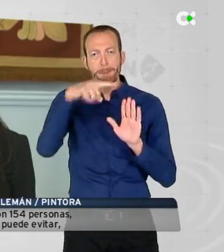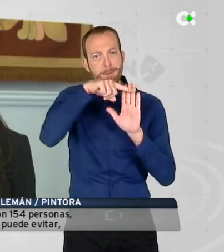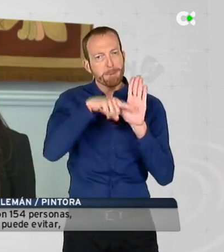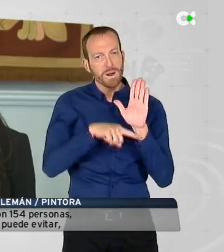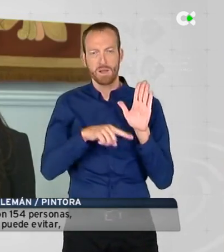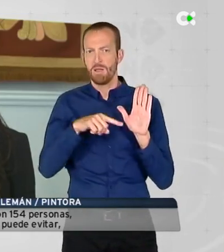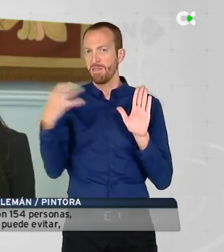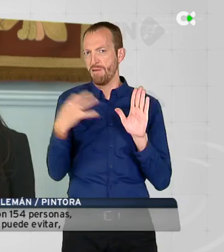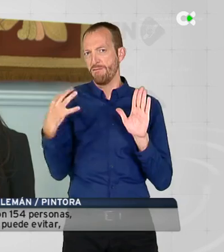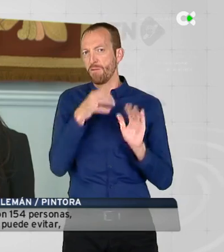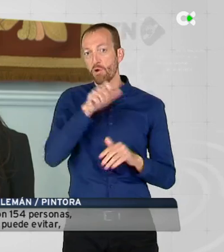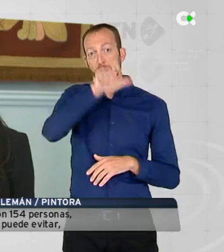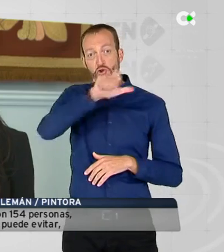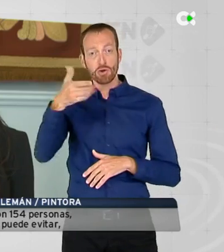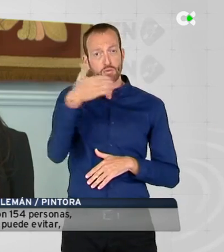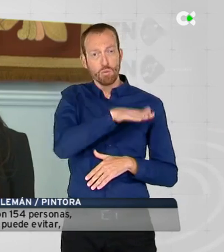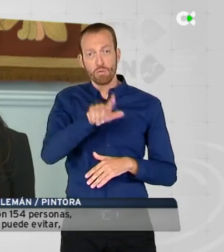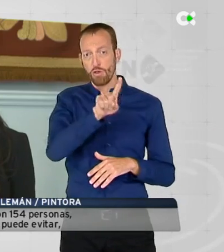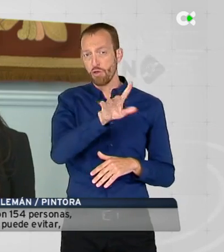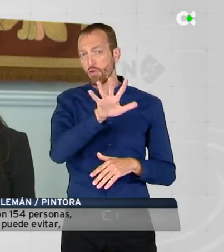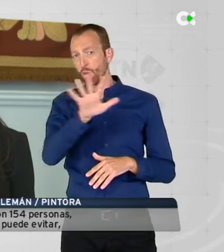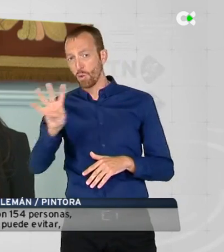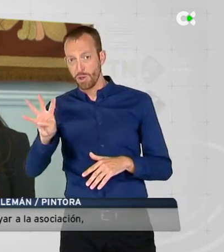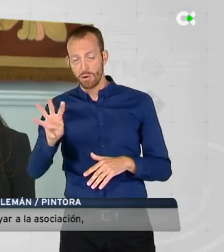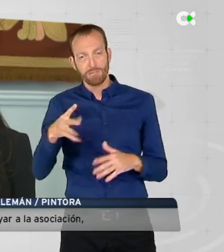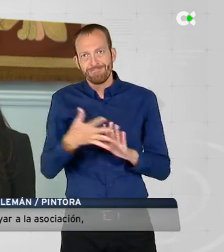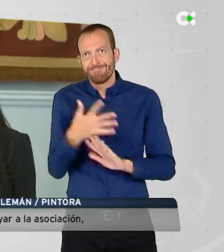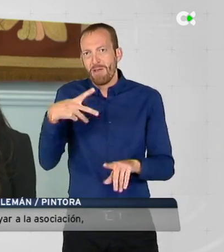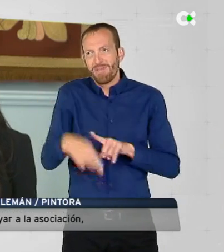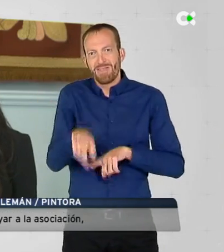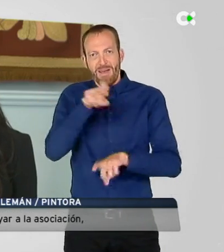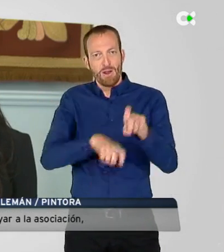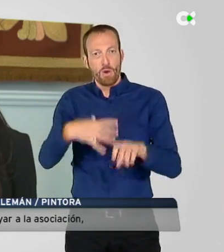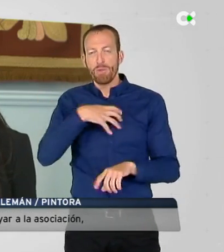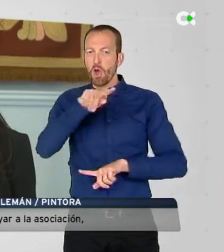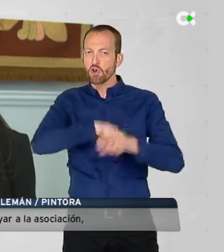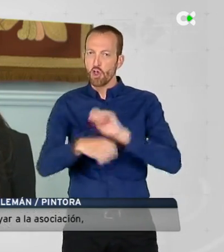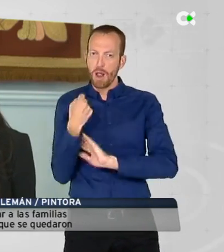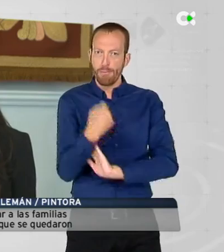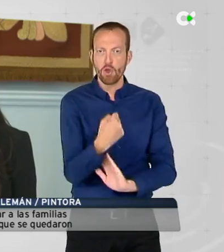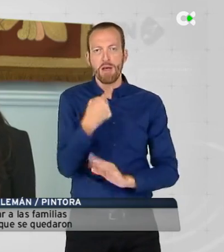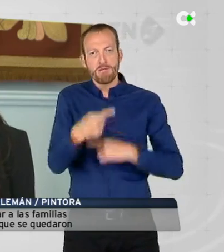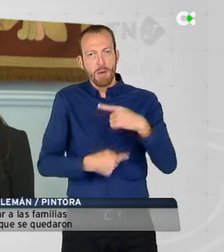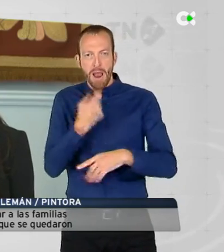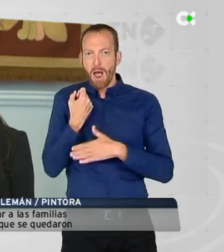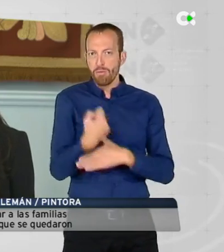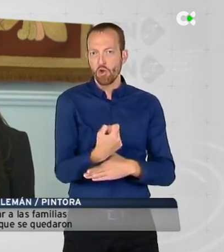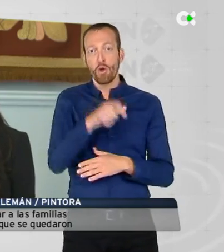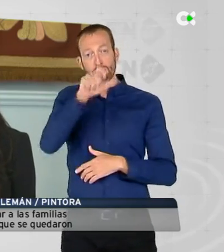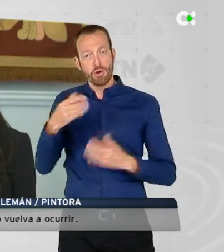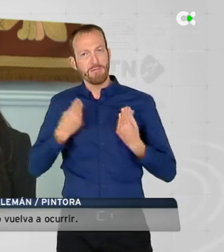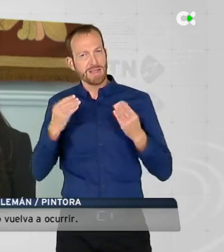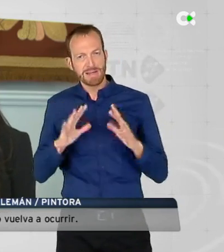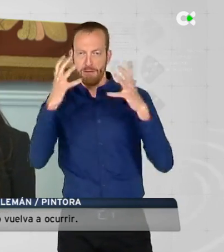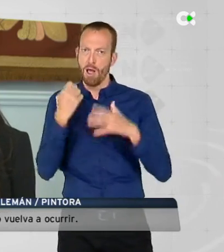murieron 154 personas, ya eso no se puede evitar, pero hay que apoyar a la asociación, hay que apoyar a las familias, a las personas que se